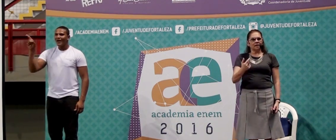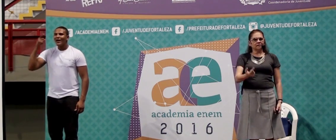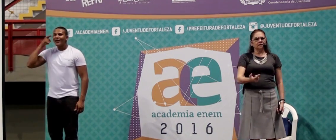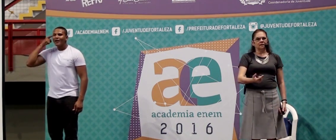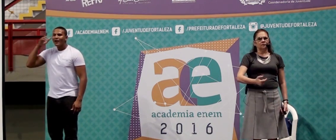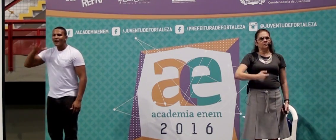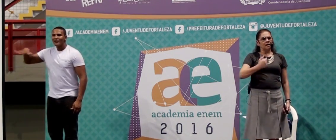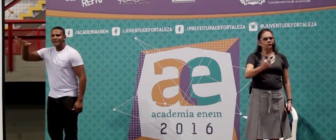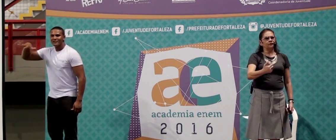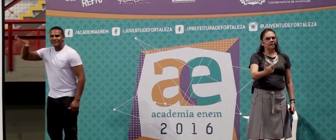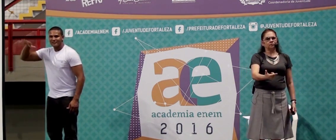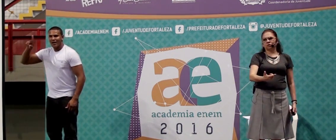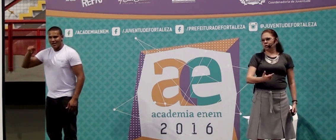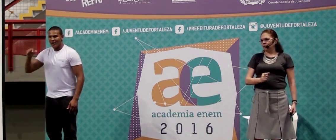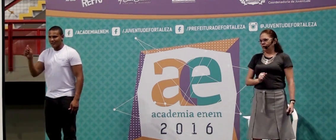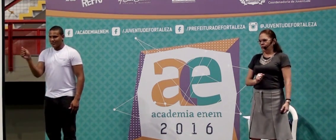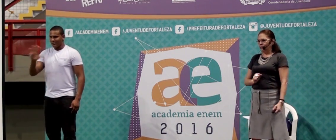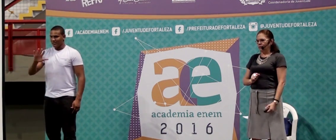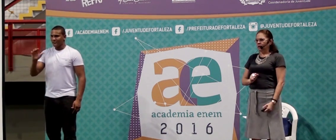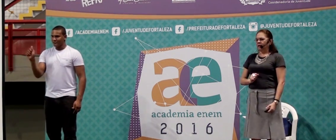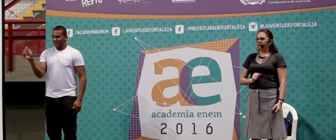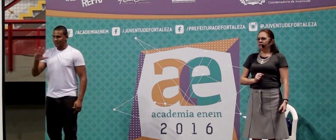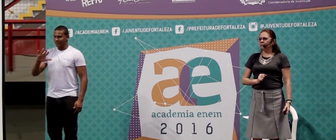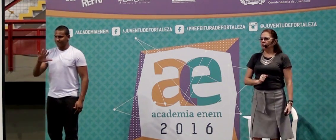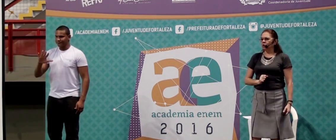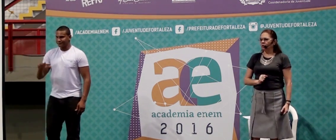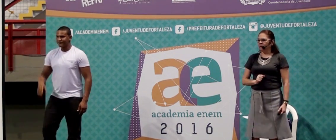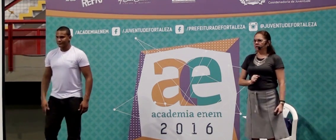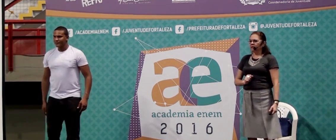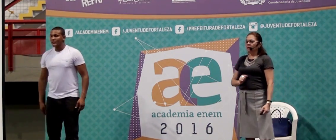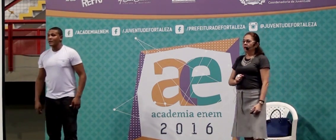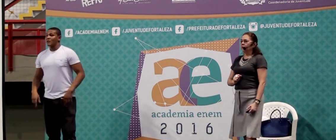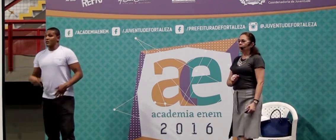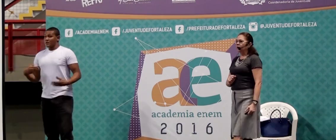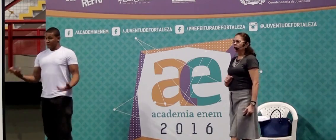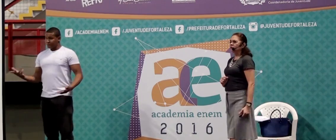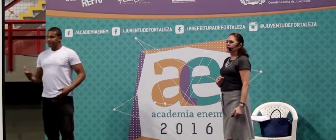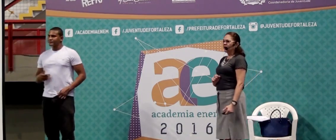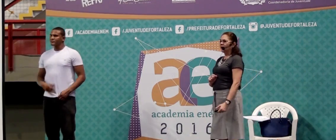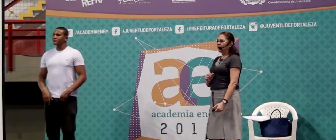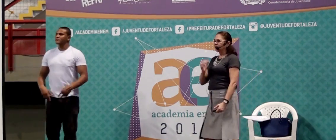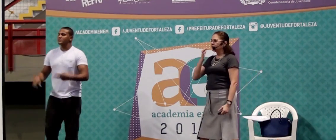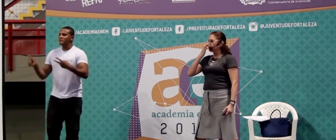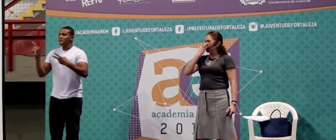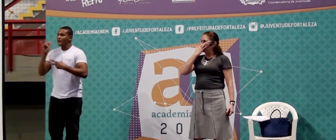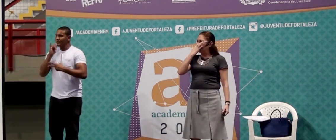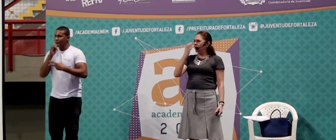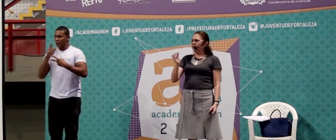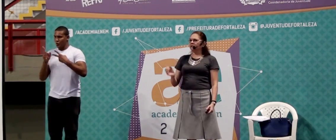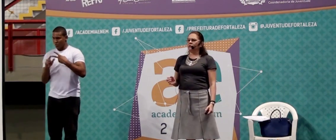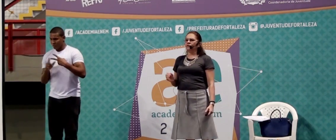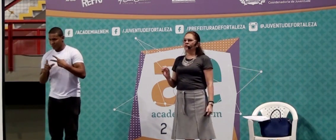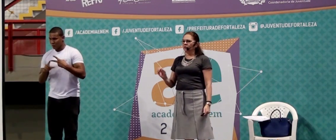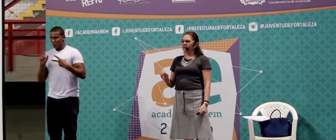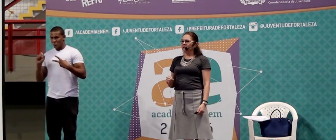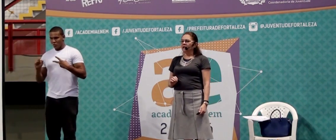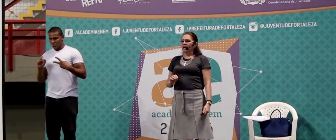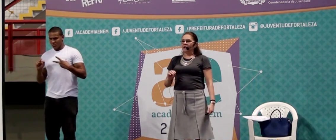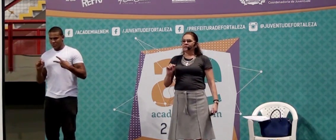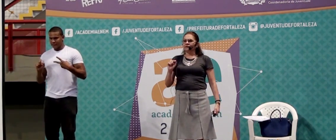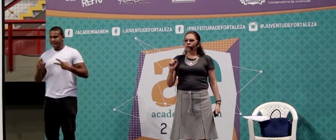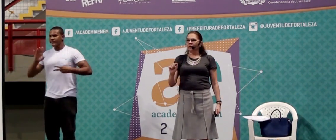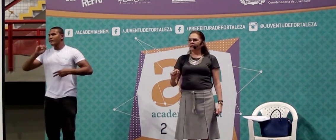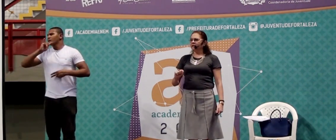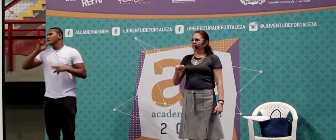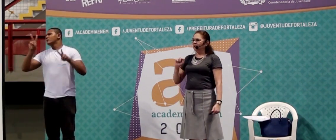com relação a um fato histórico. Exemplo 2, eu posso falar, se o tema da redação fosse